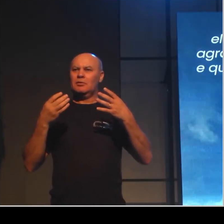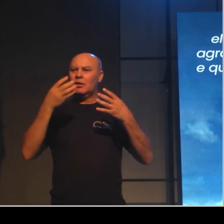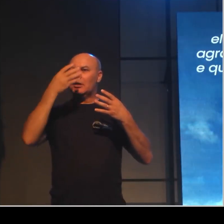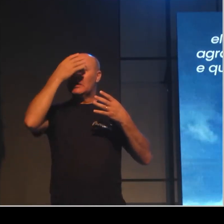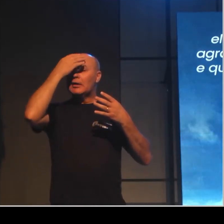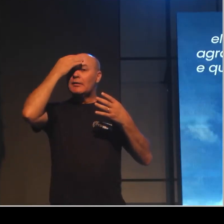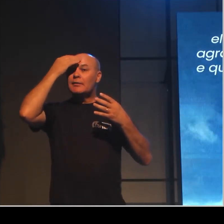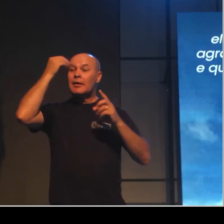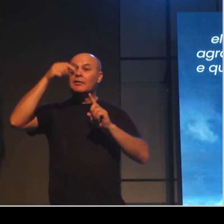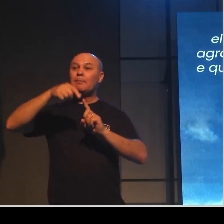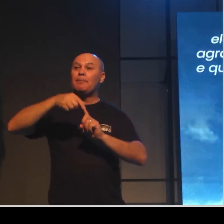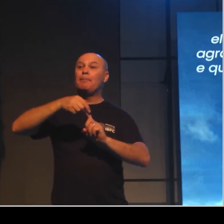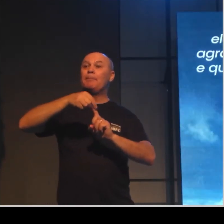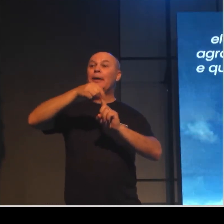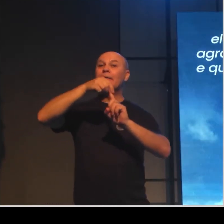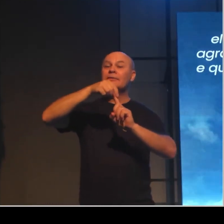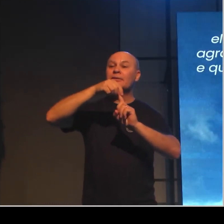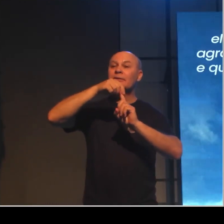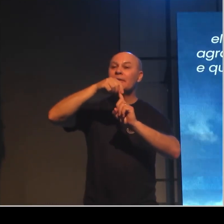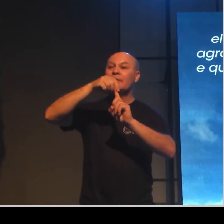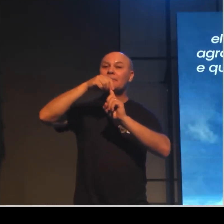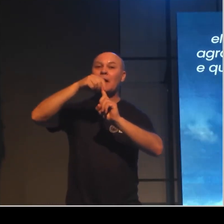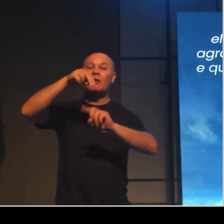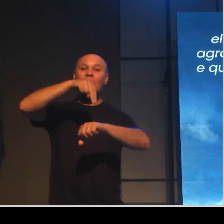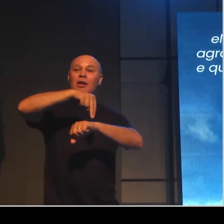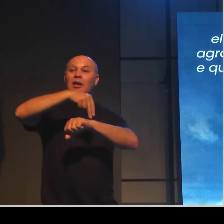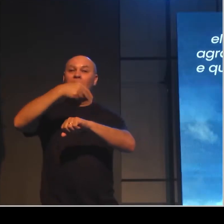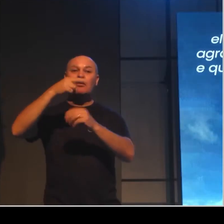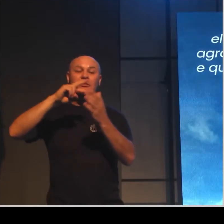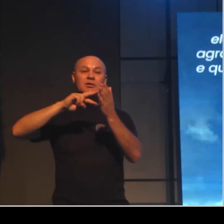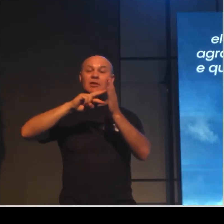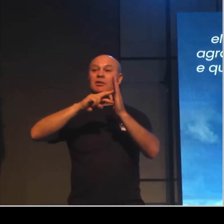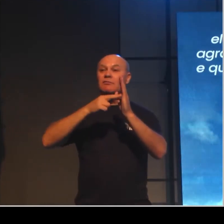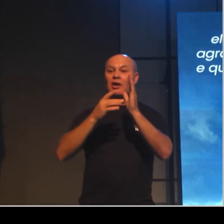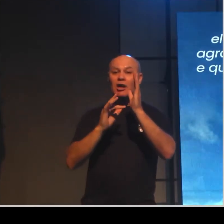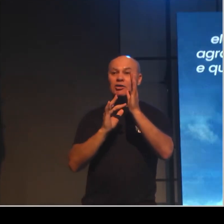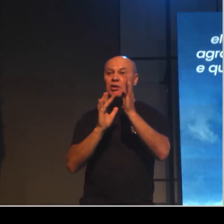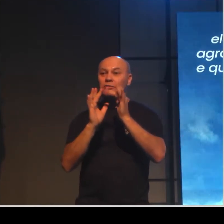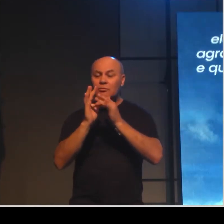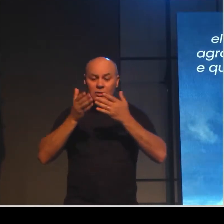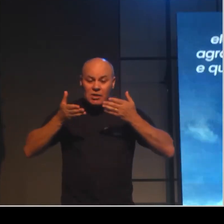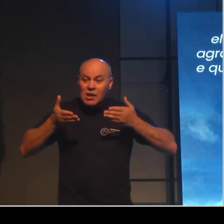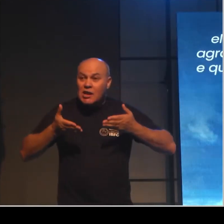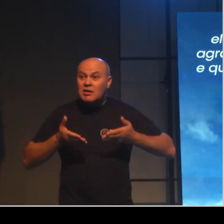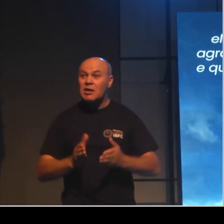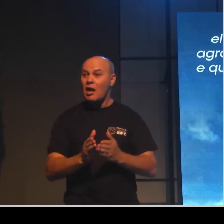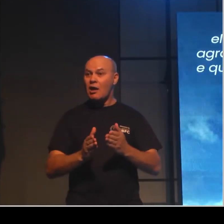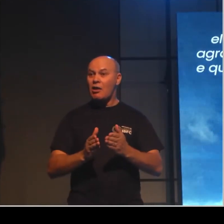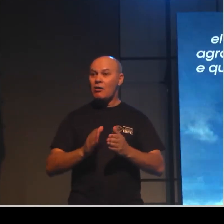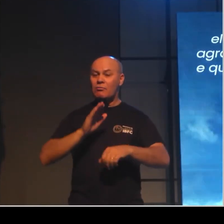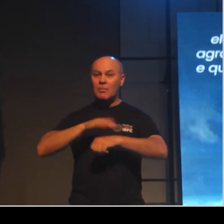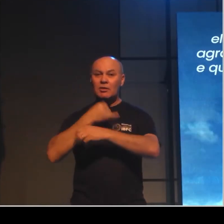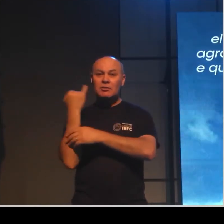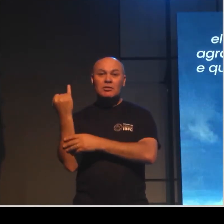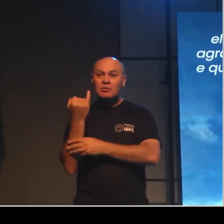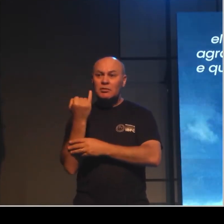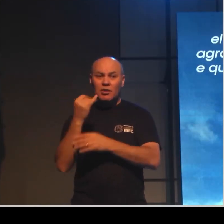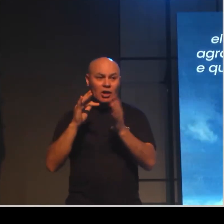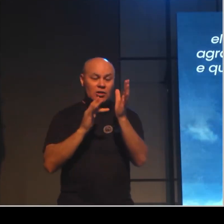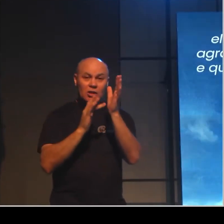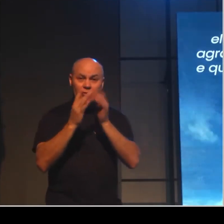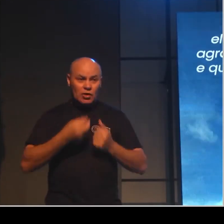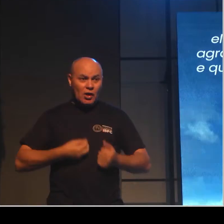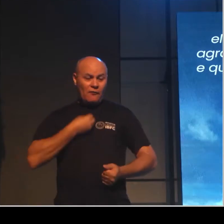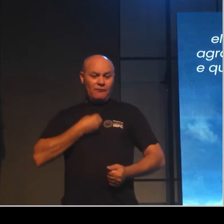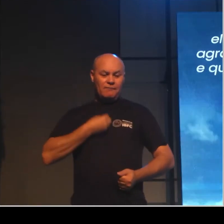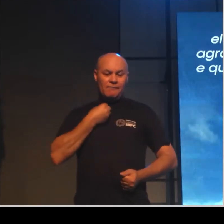sabe que o Natal é a celebração de um Deus presente. De um Deus que não está lá no céu, não. É um Deus que